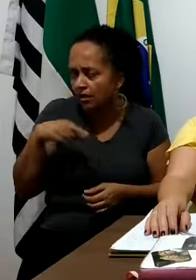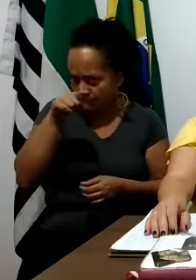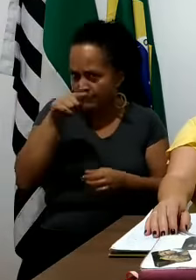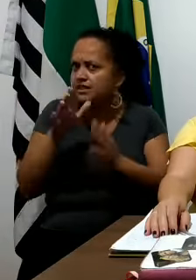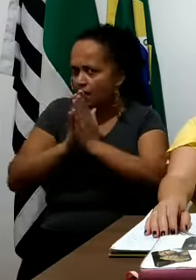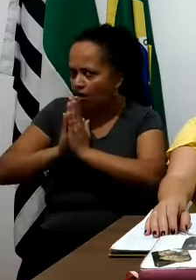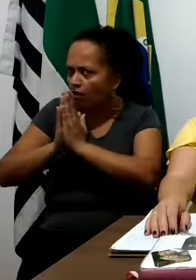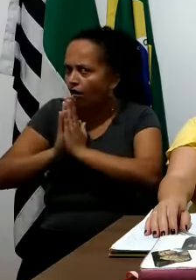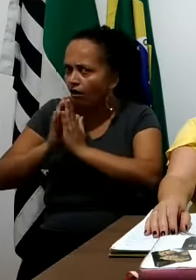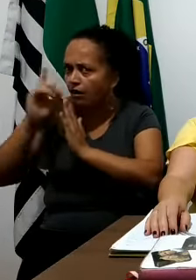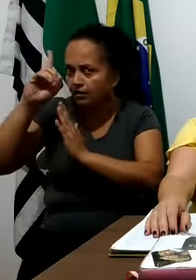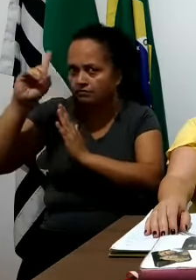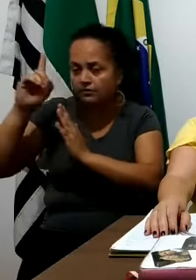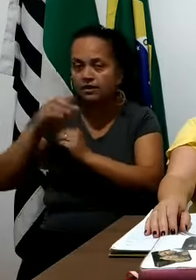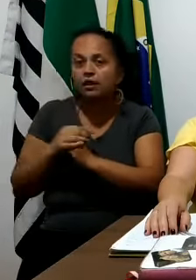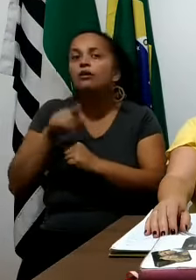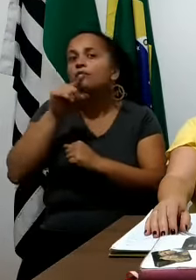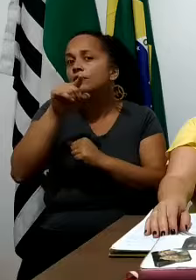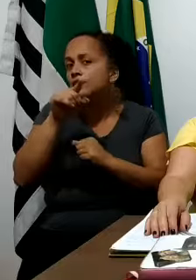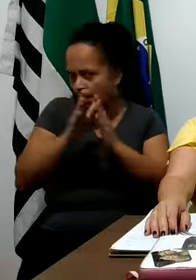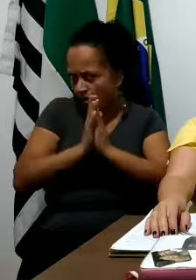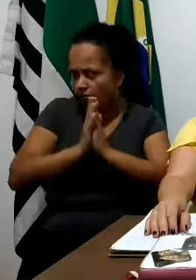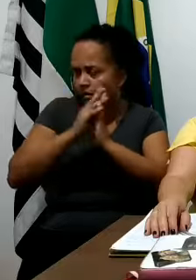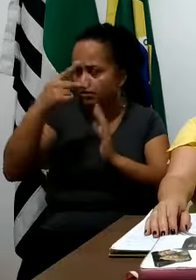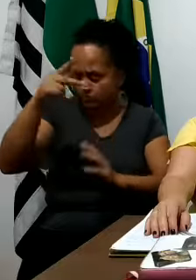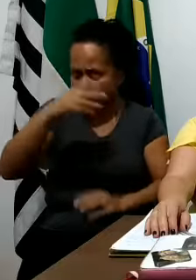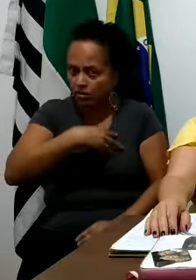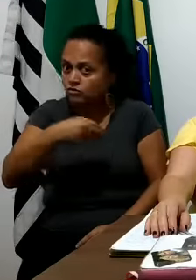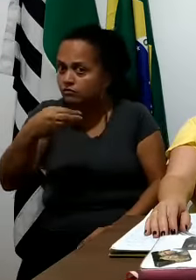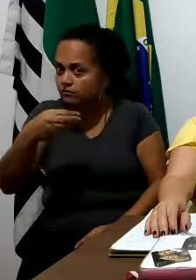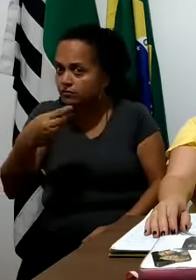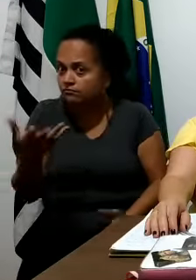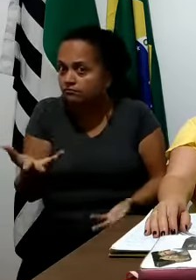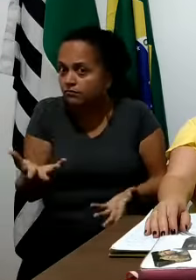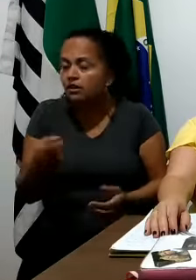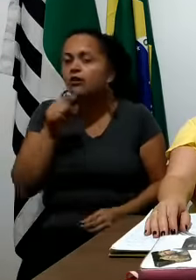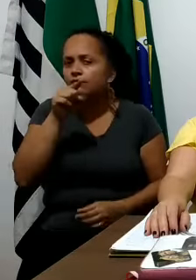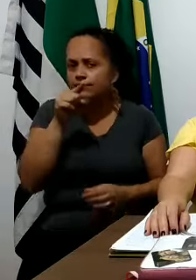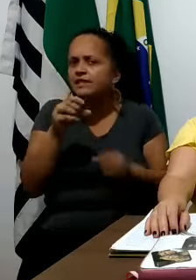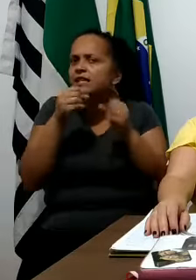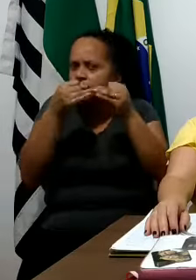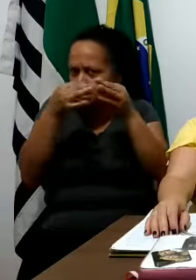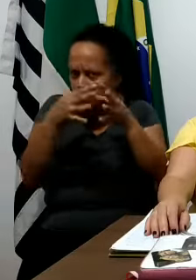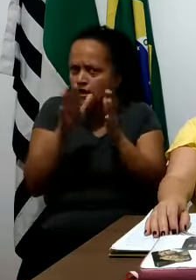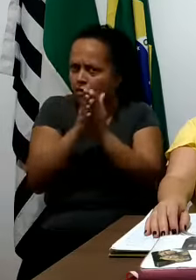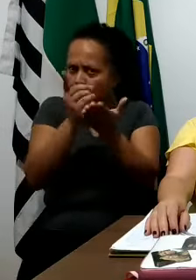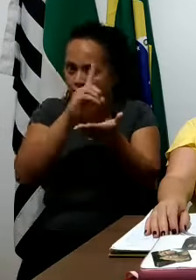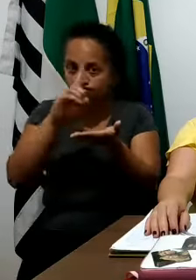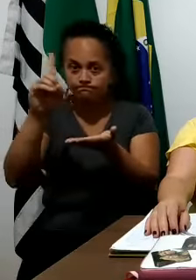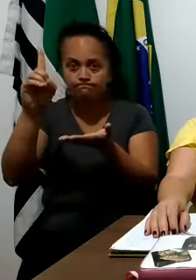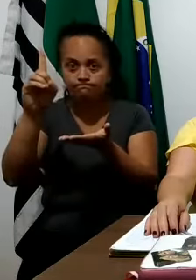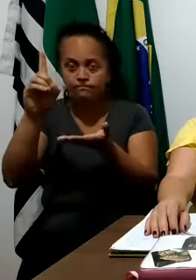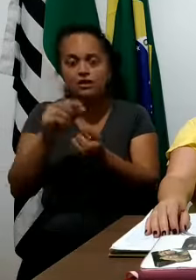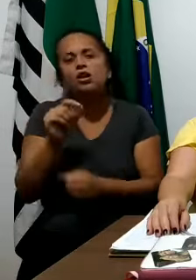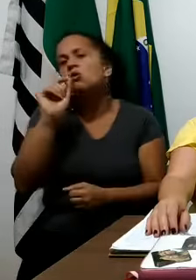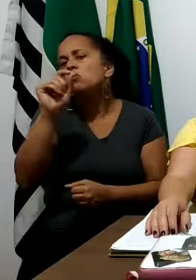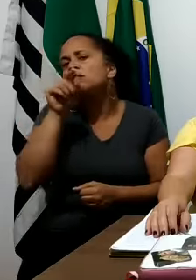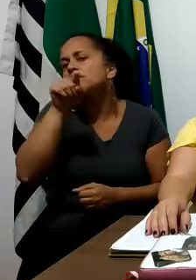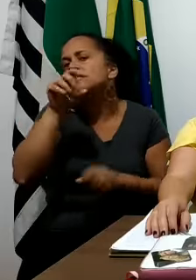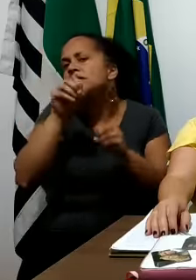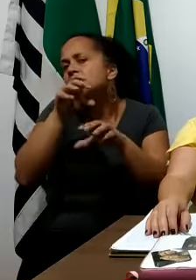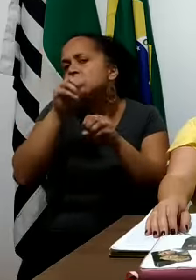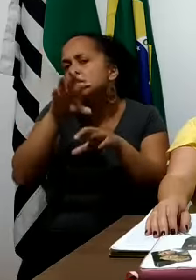na sua casa com os seus filhos? Você fala para os seus filhos da palavra de Deus? O que você está transferindo para os seus